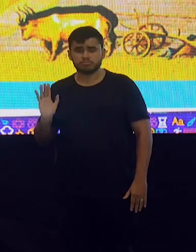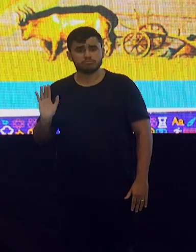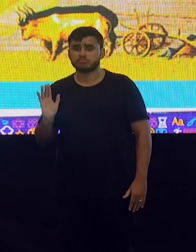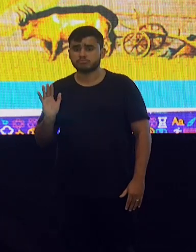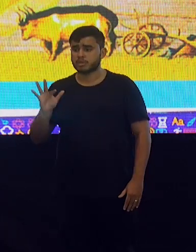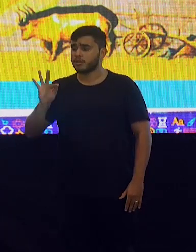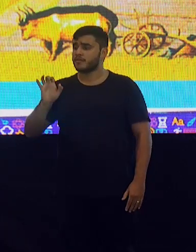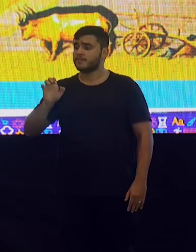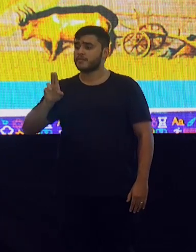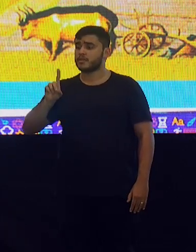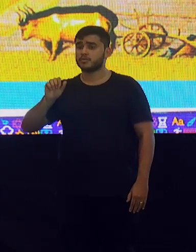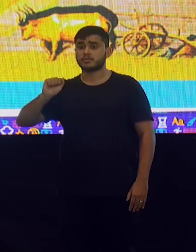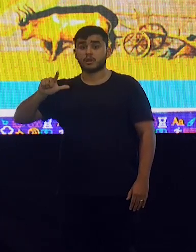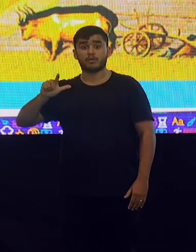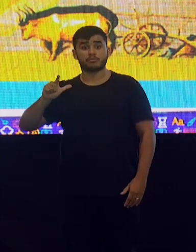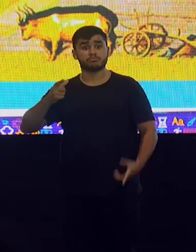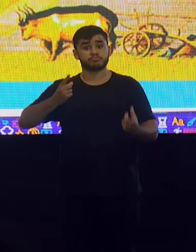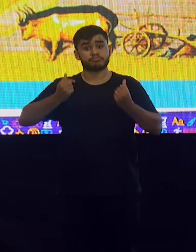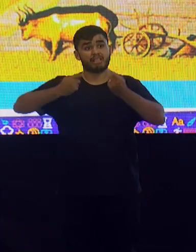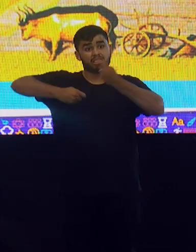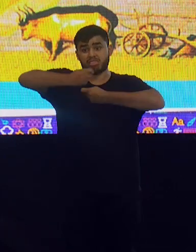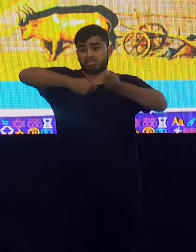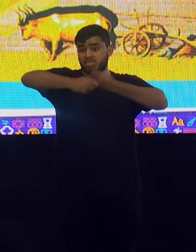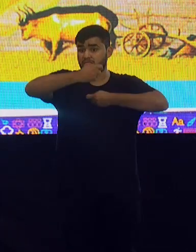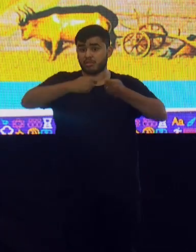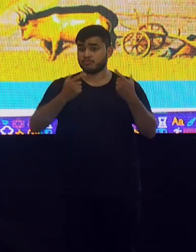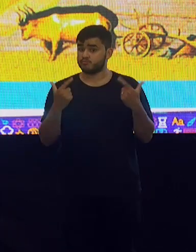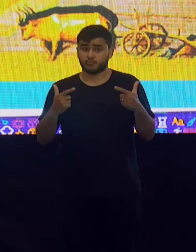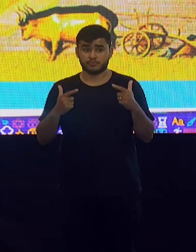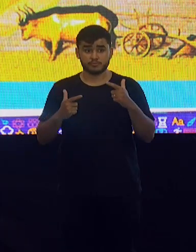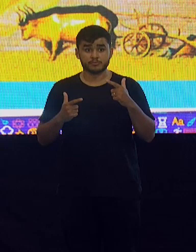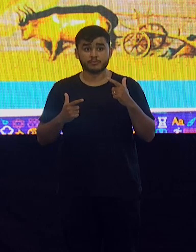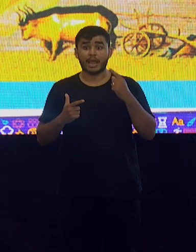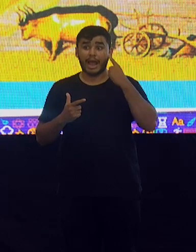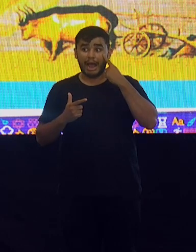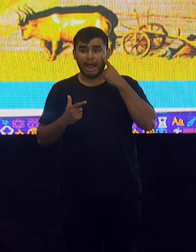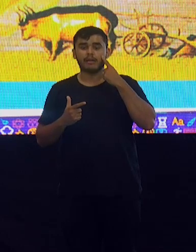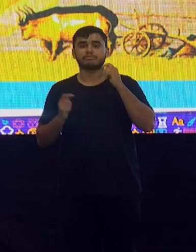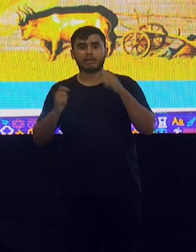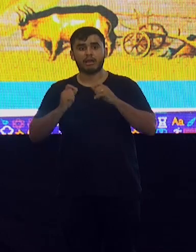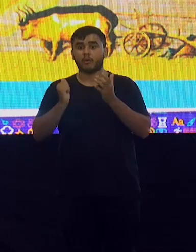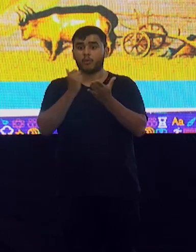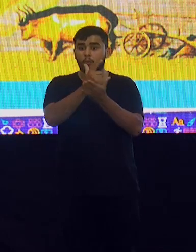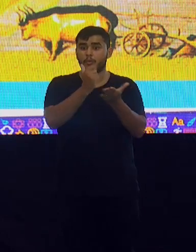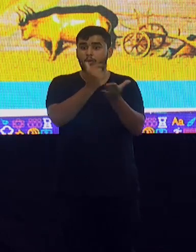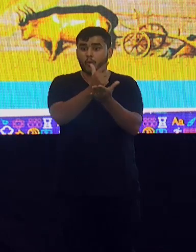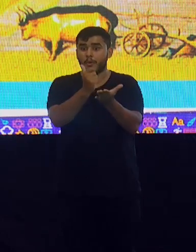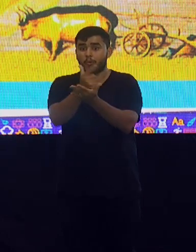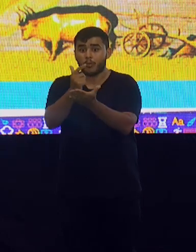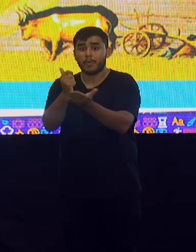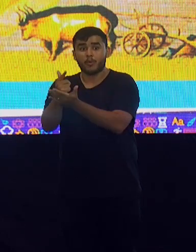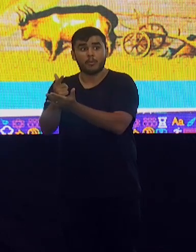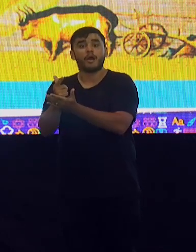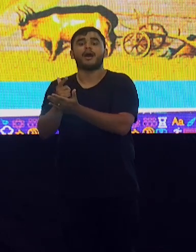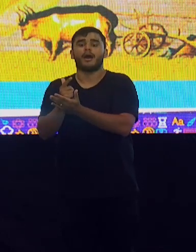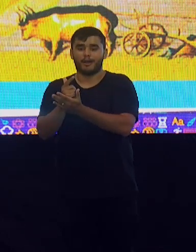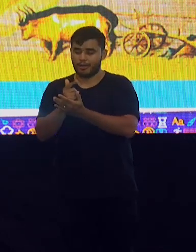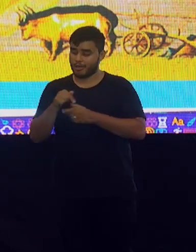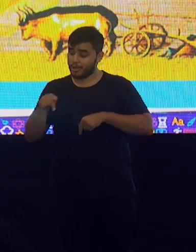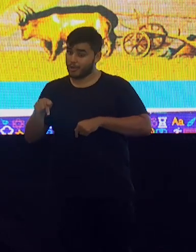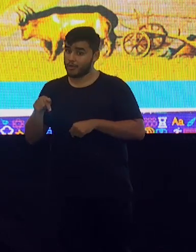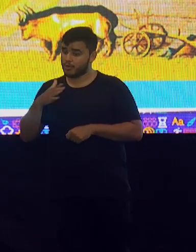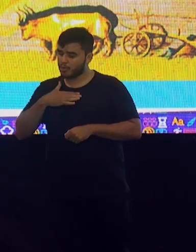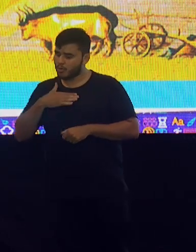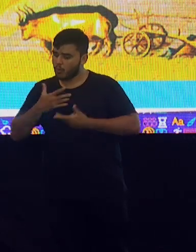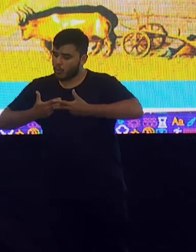feudalismo? Comércio. E quando esse comércio existe, ele é baseado na troca de um produto